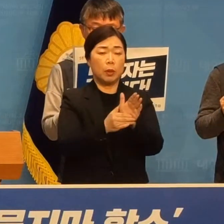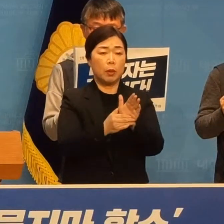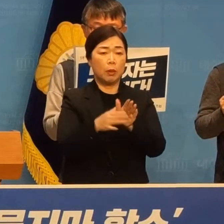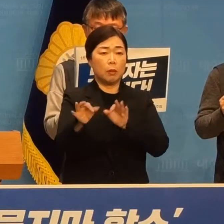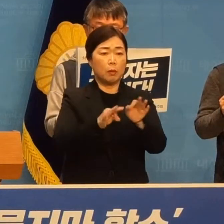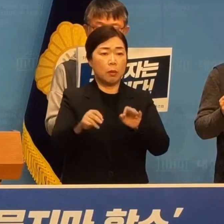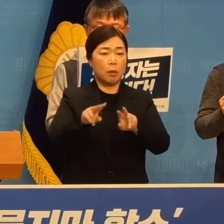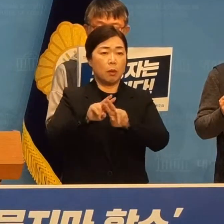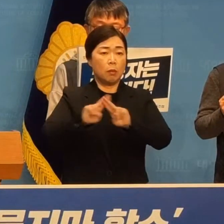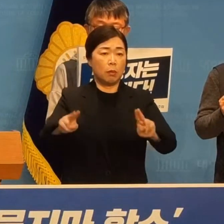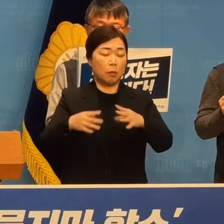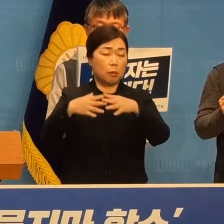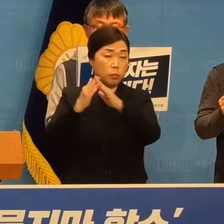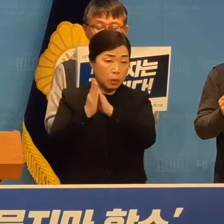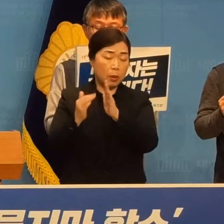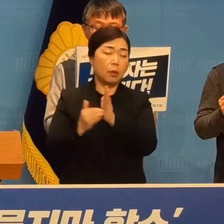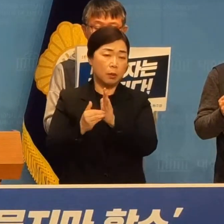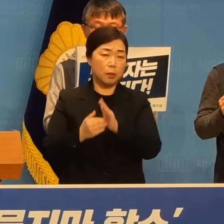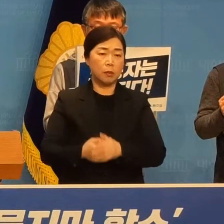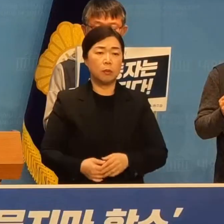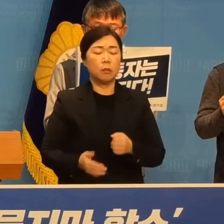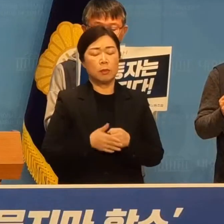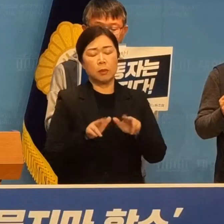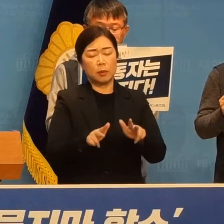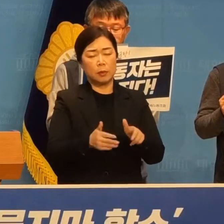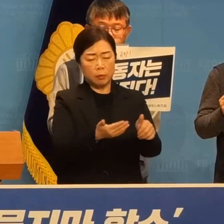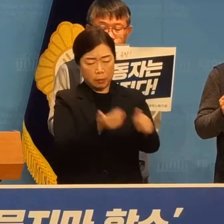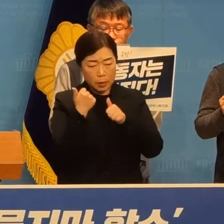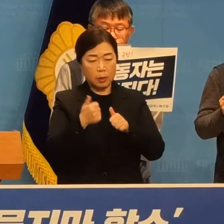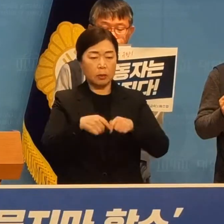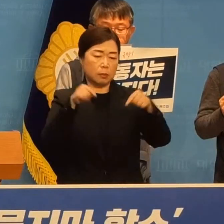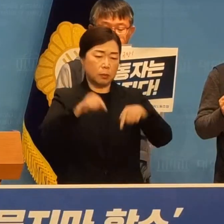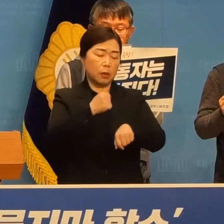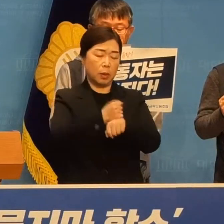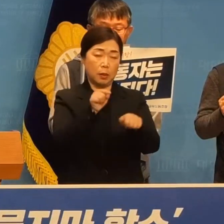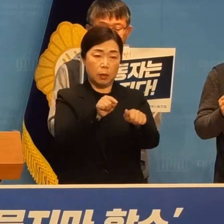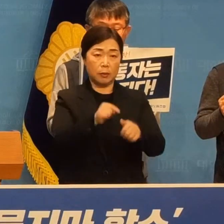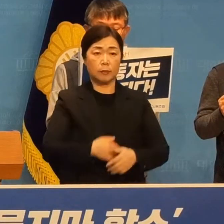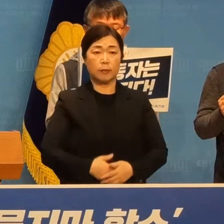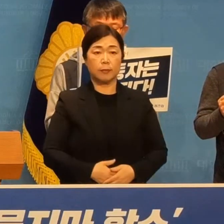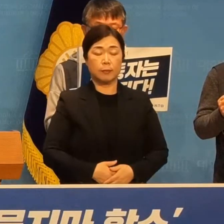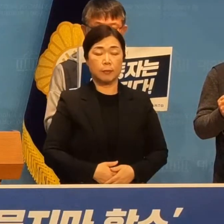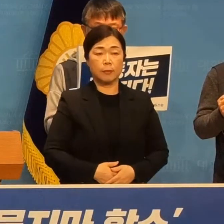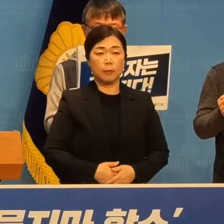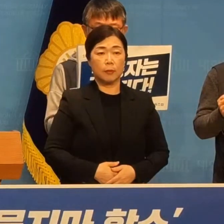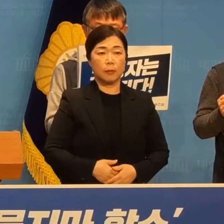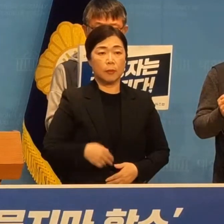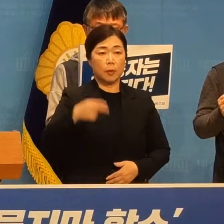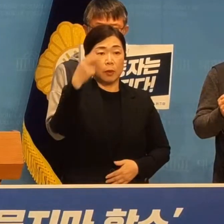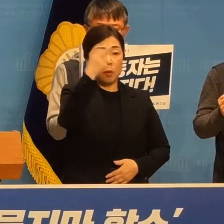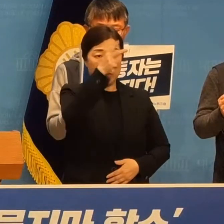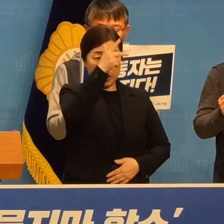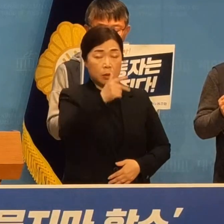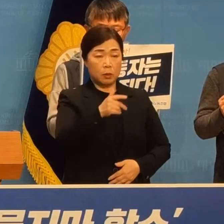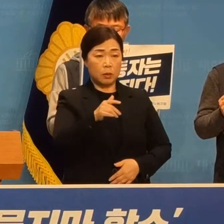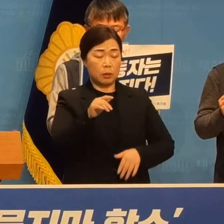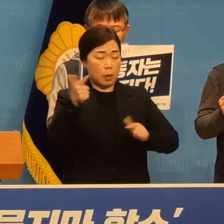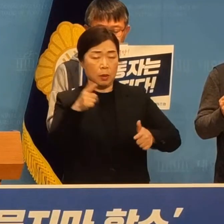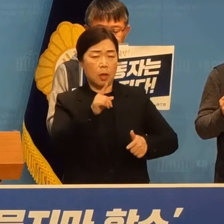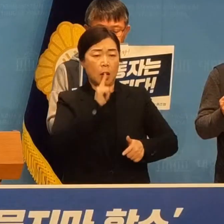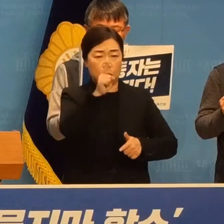노사 협상 테이블에 나와야 합니다. 검찰도 항소를 즉각 중단해야 합니다. 이 사건은